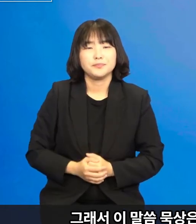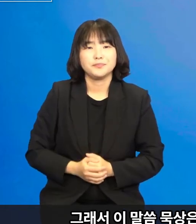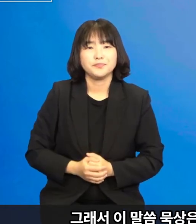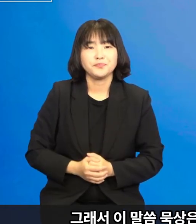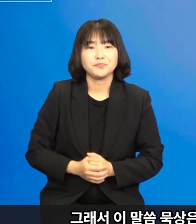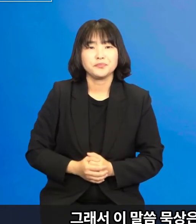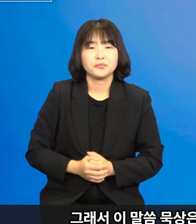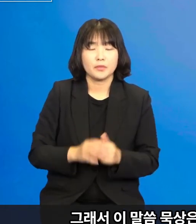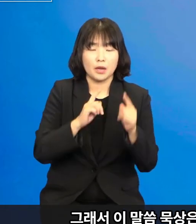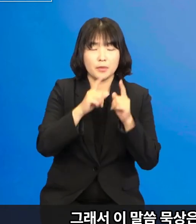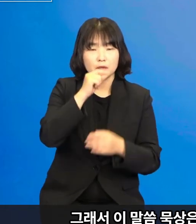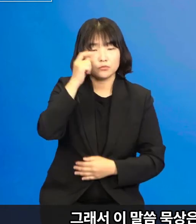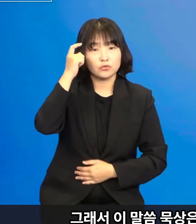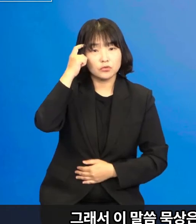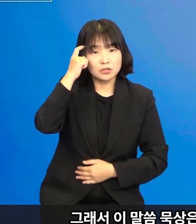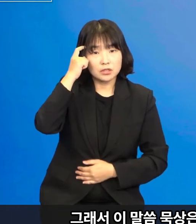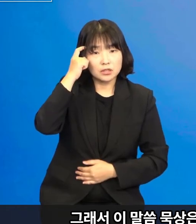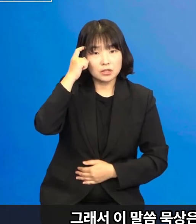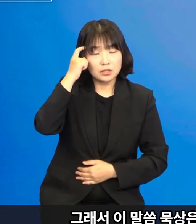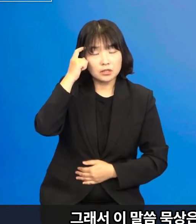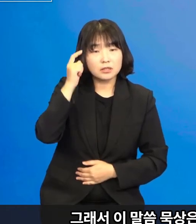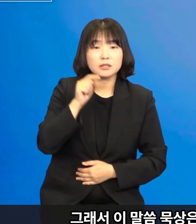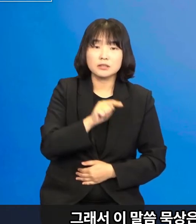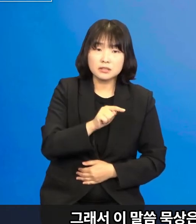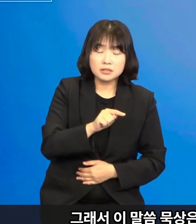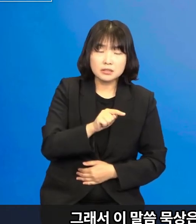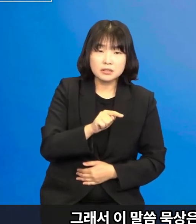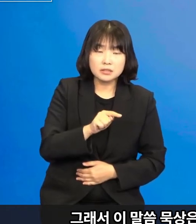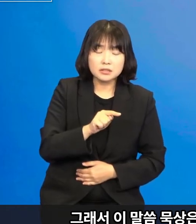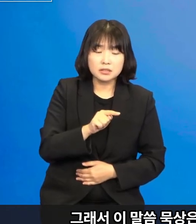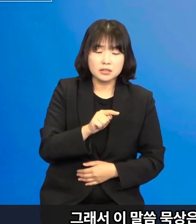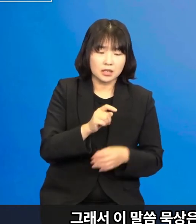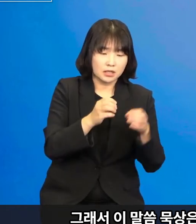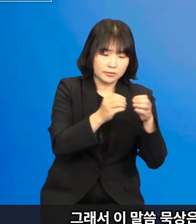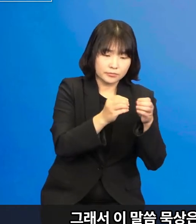이 말씀 묵상은, 말씀이, 이 문자가